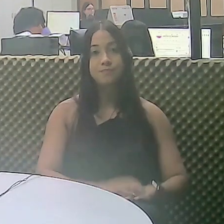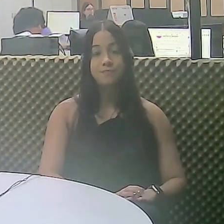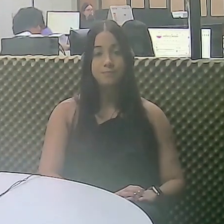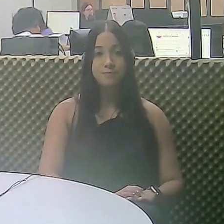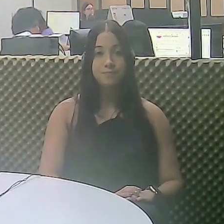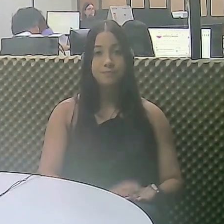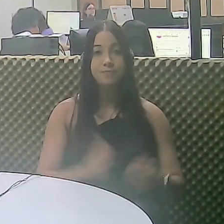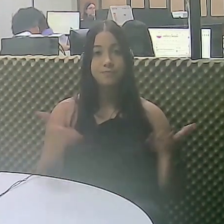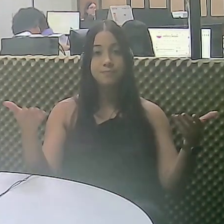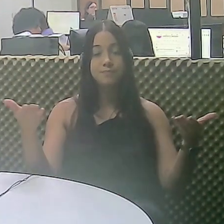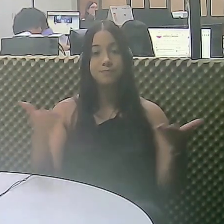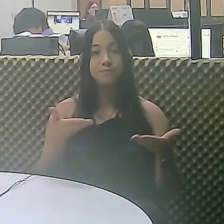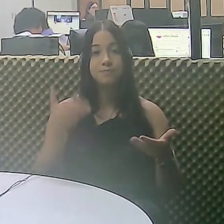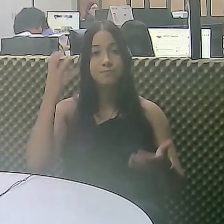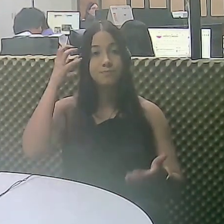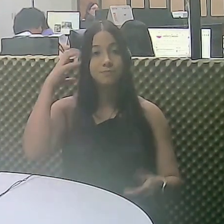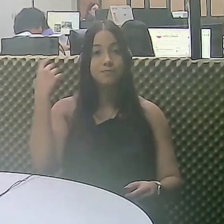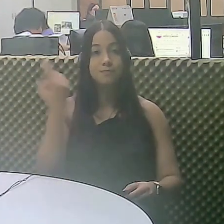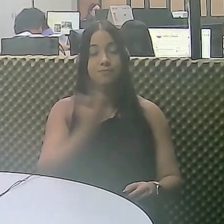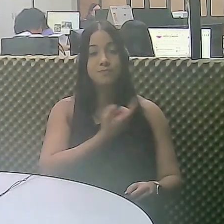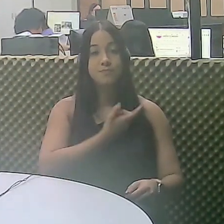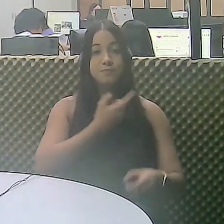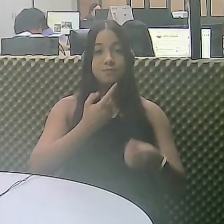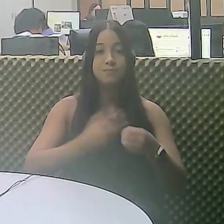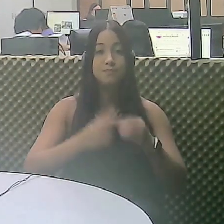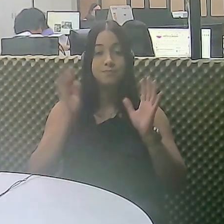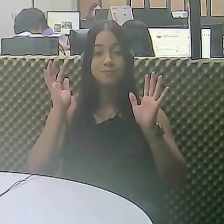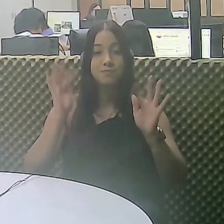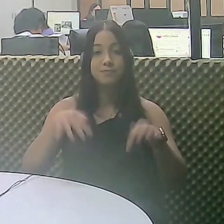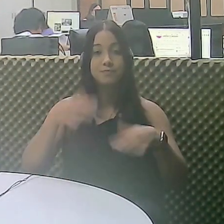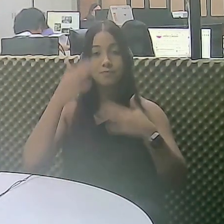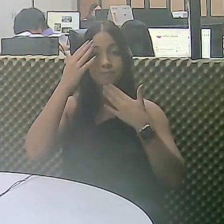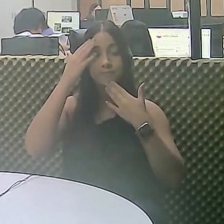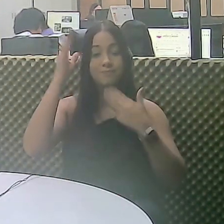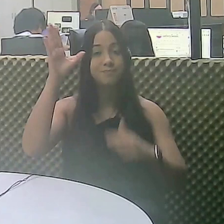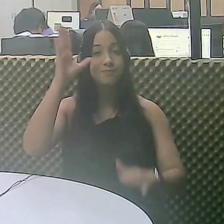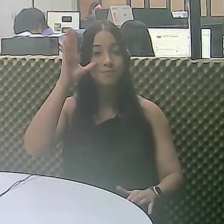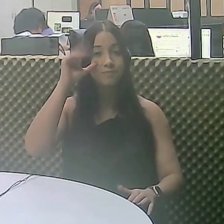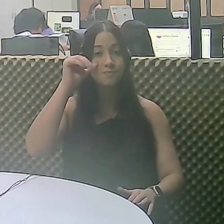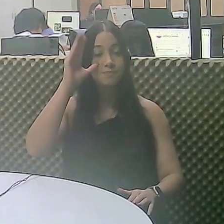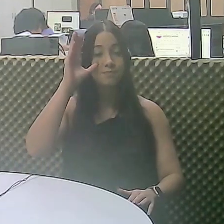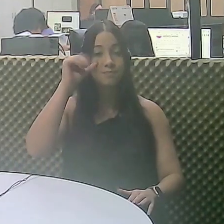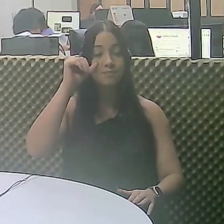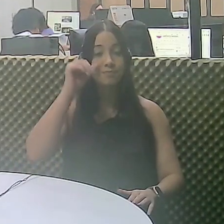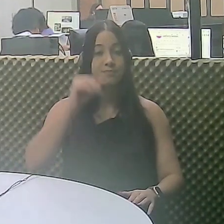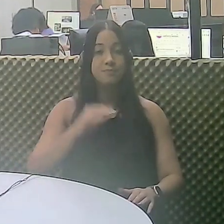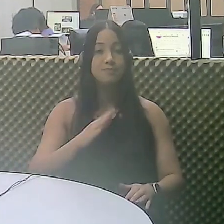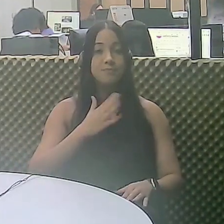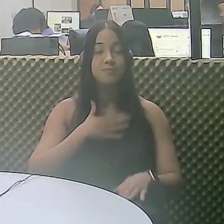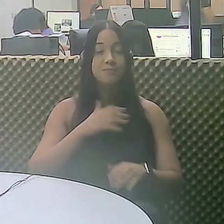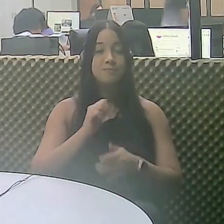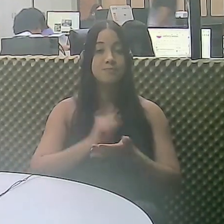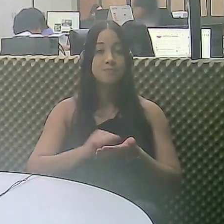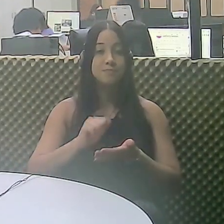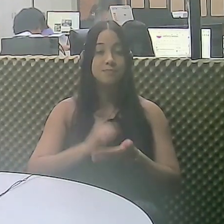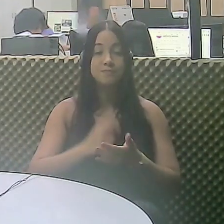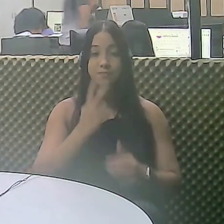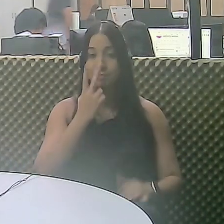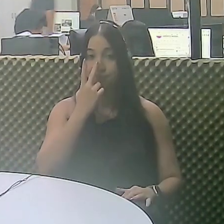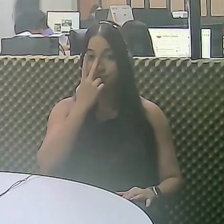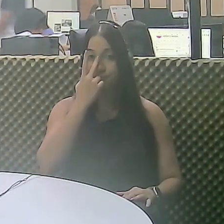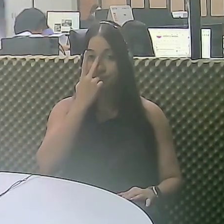de a edição de hoje da Rádio nossa cidade fica por aqui obrigada pela sua audiência a edição foi